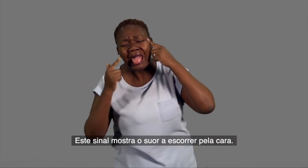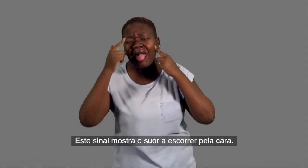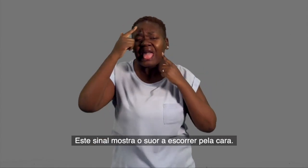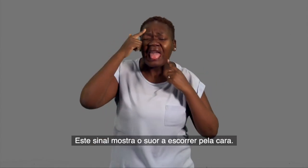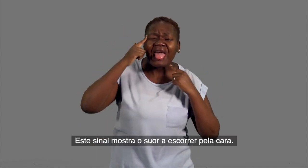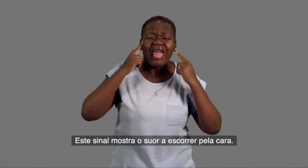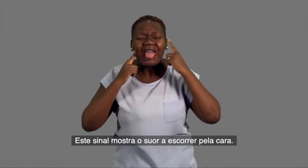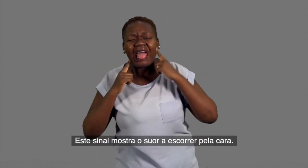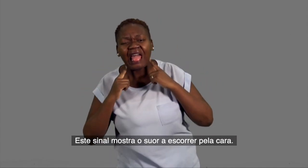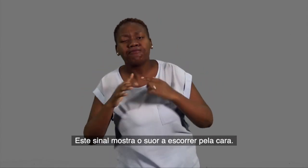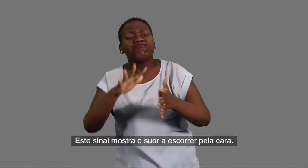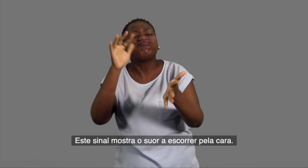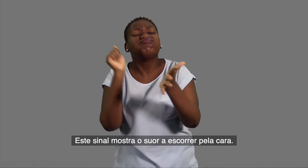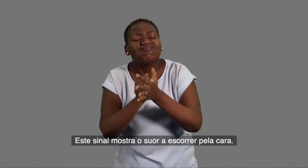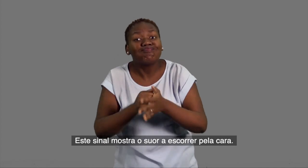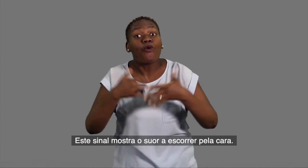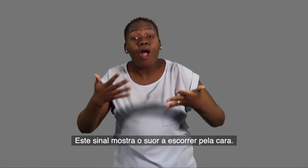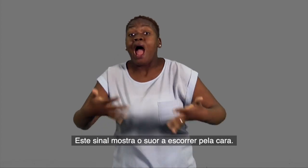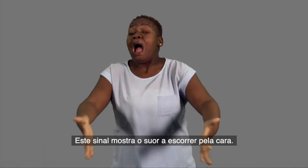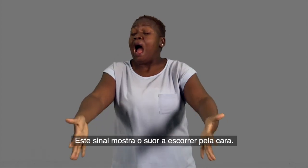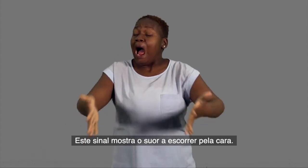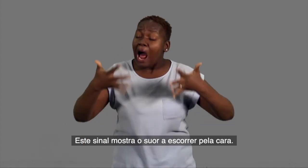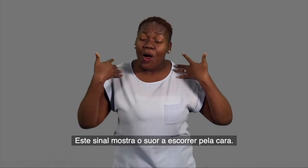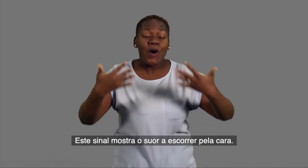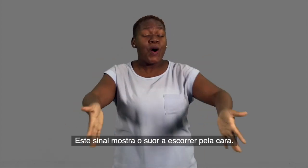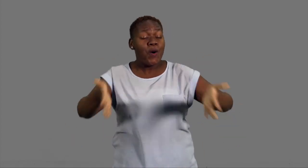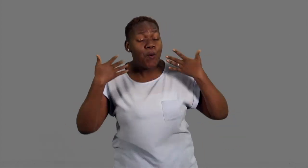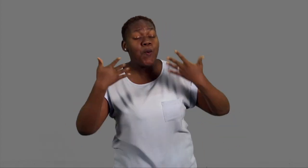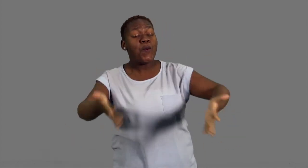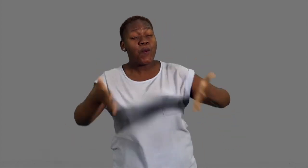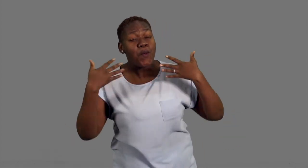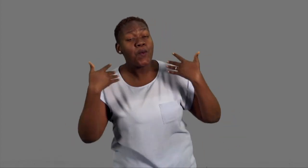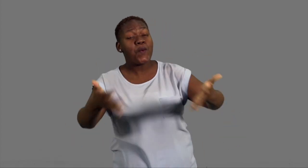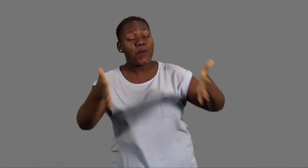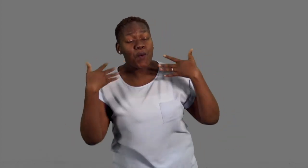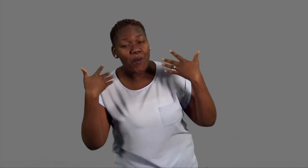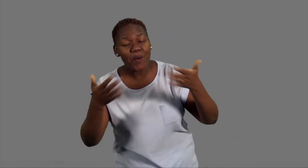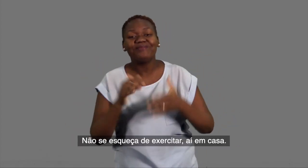Este sinal mostra o suor a escorrer pela cara.